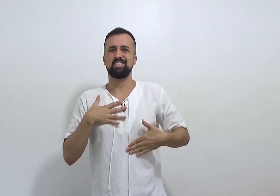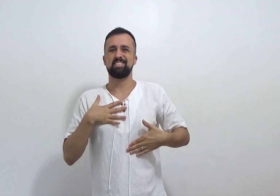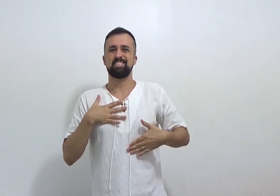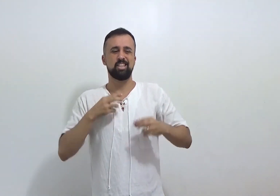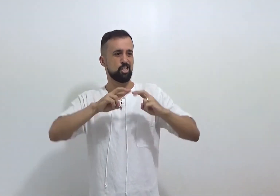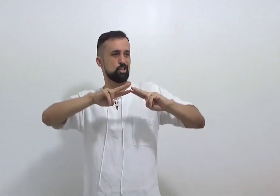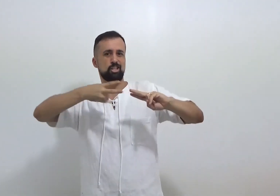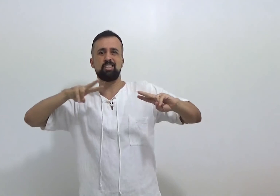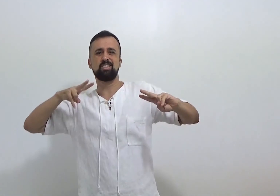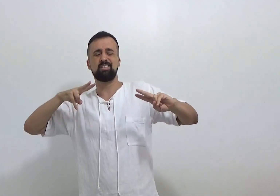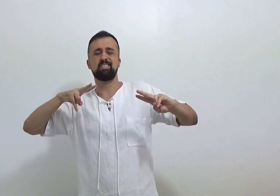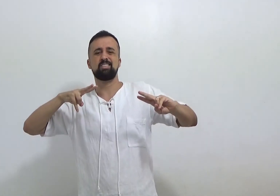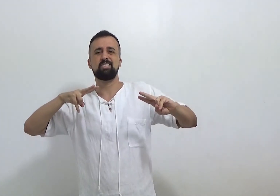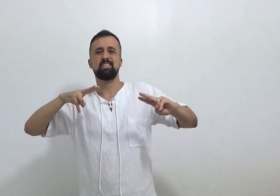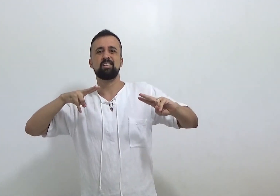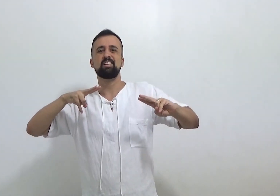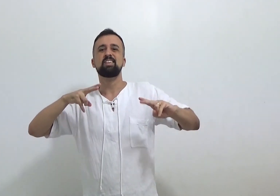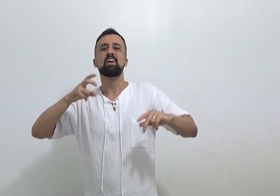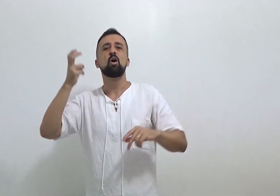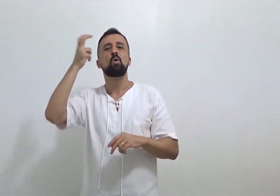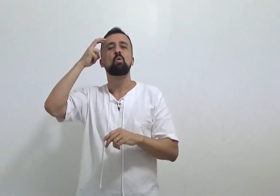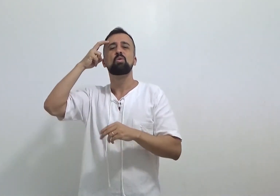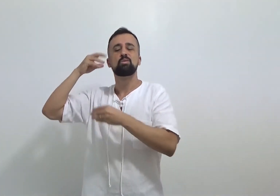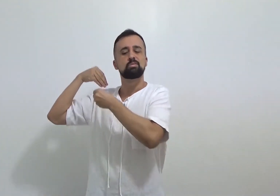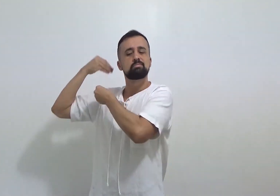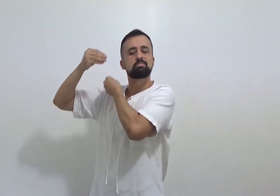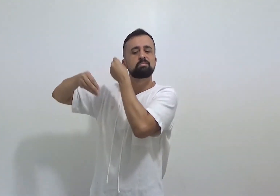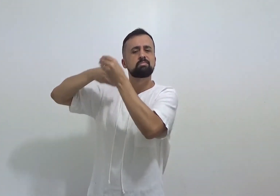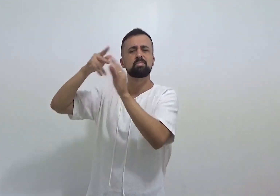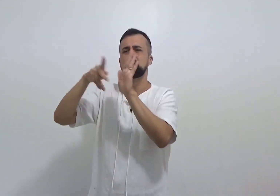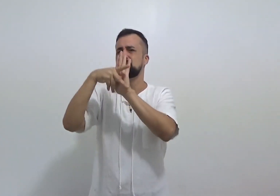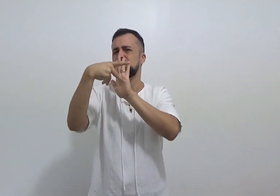suas características físicas,